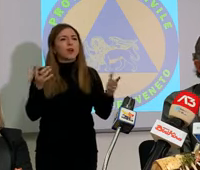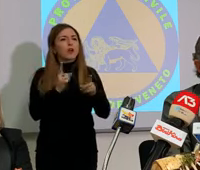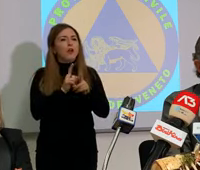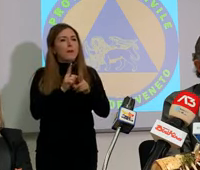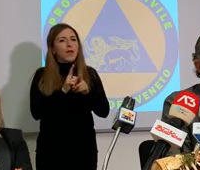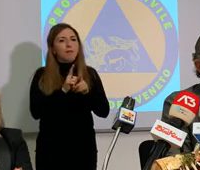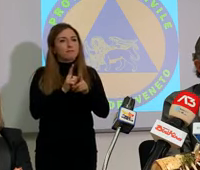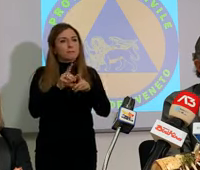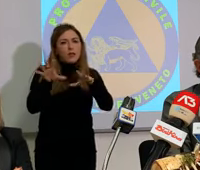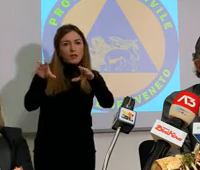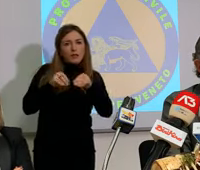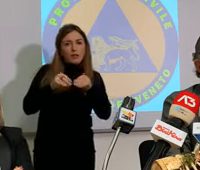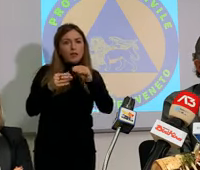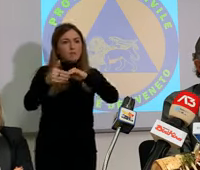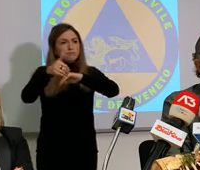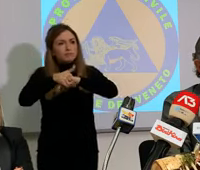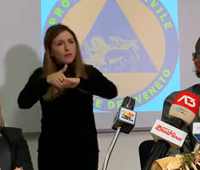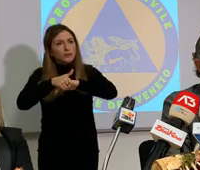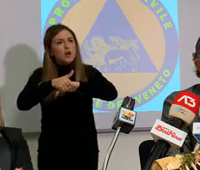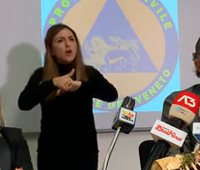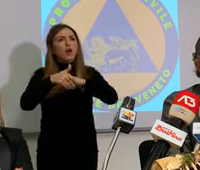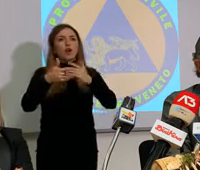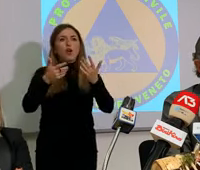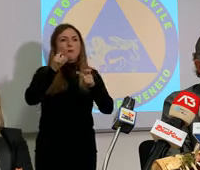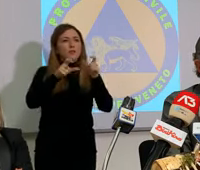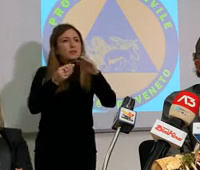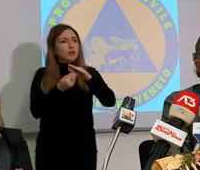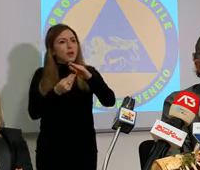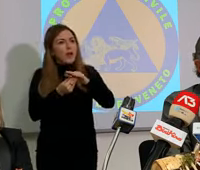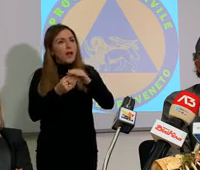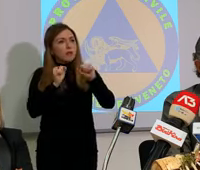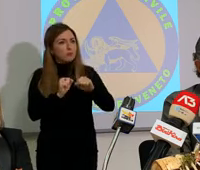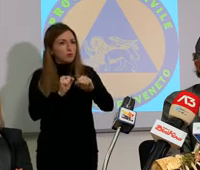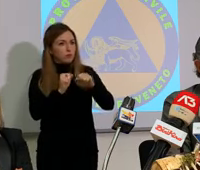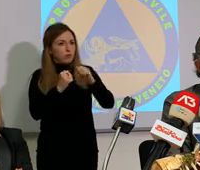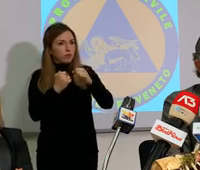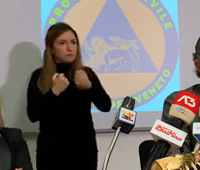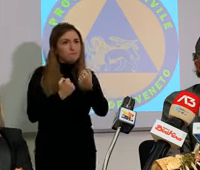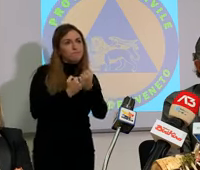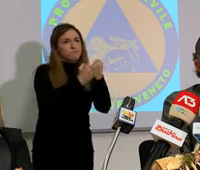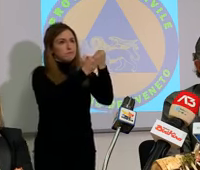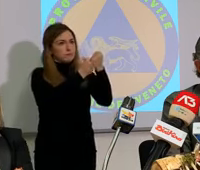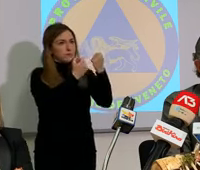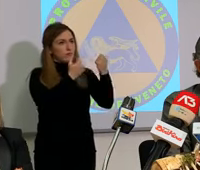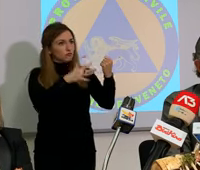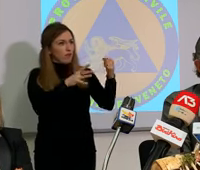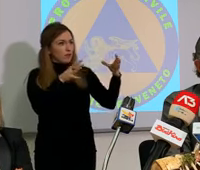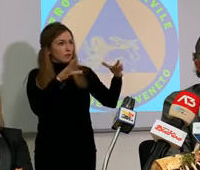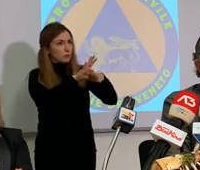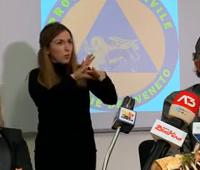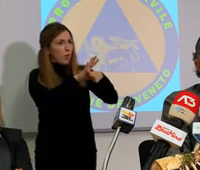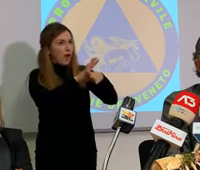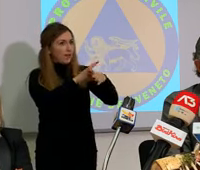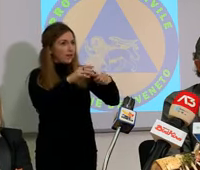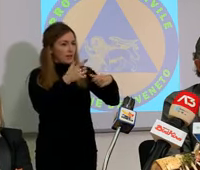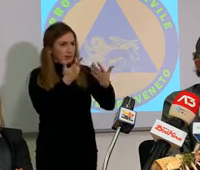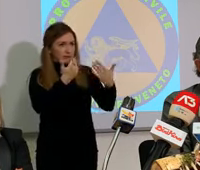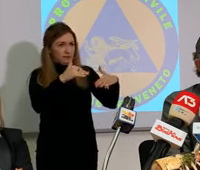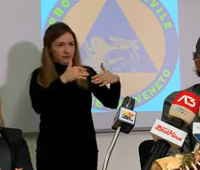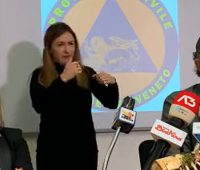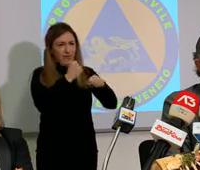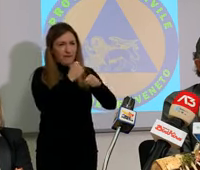ingaggio anche temporaneo di personale che possa andare a supportare quello che già sta lavorando con ritmi massacranti no